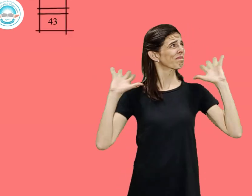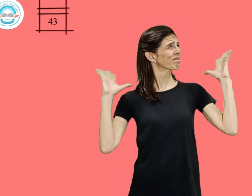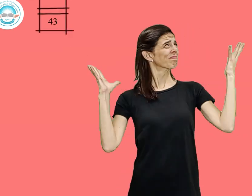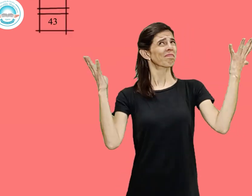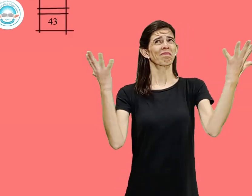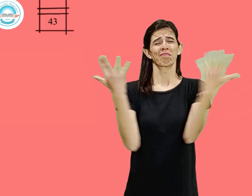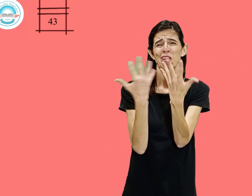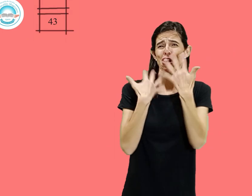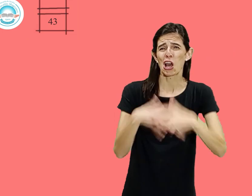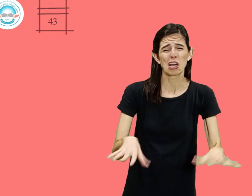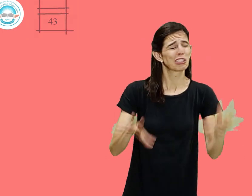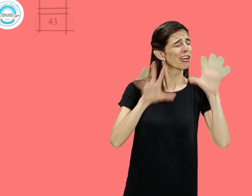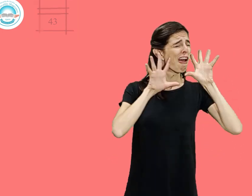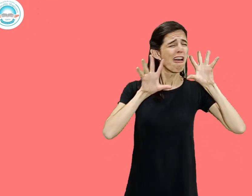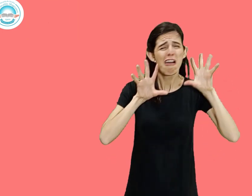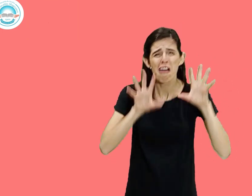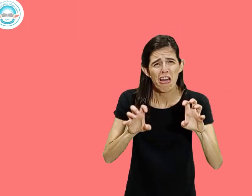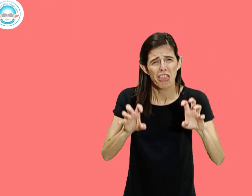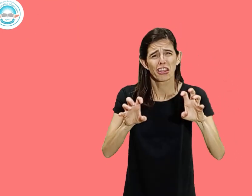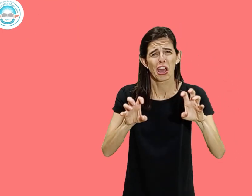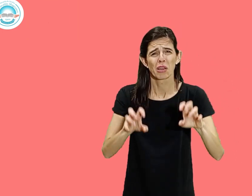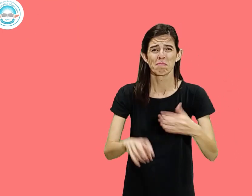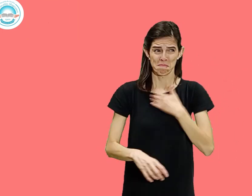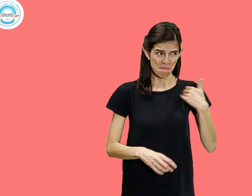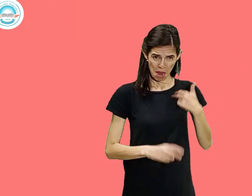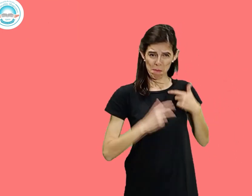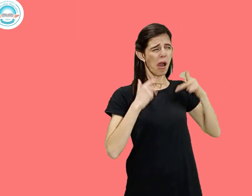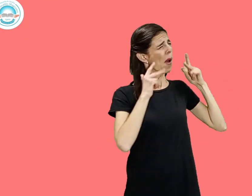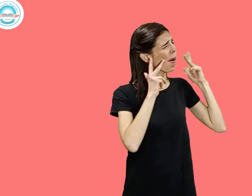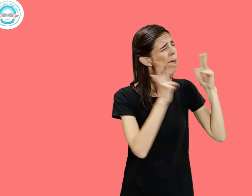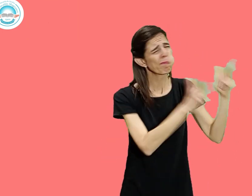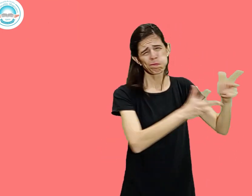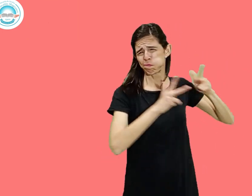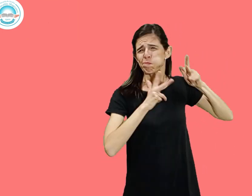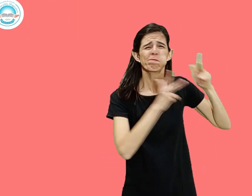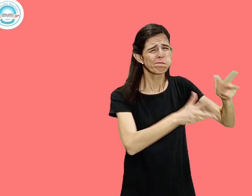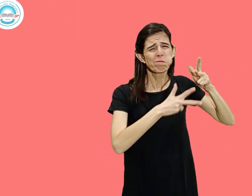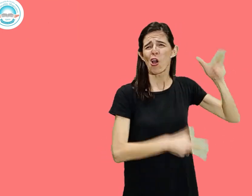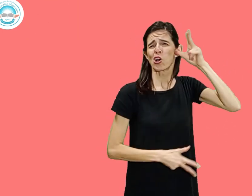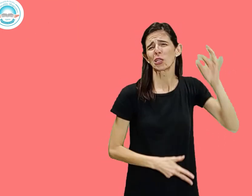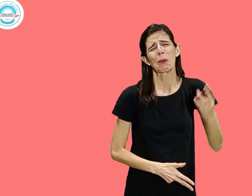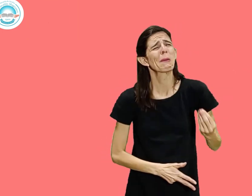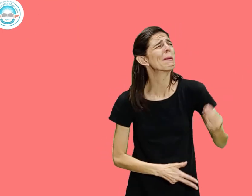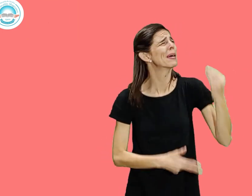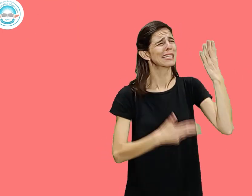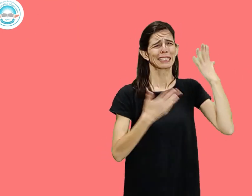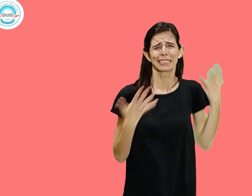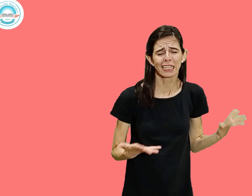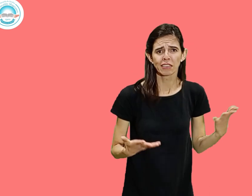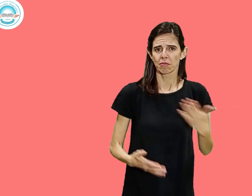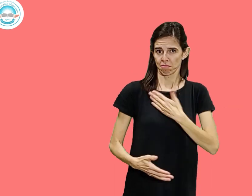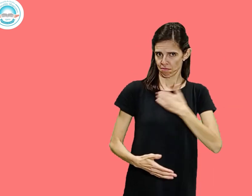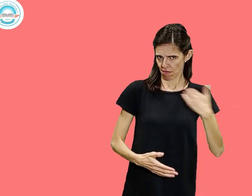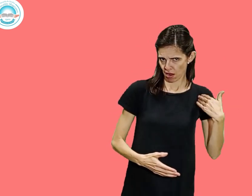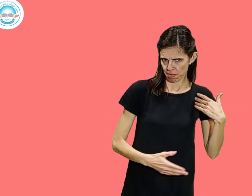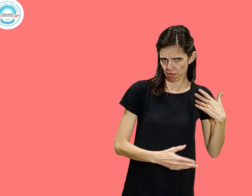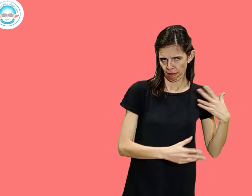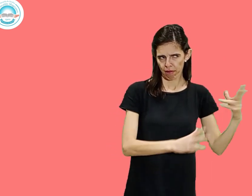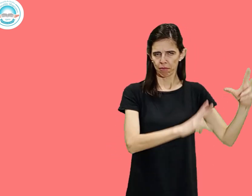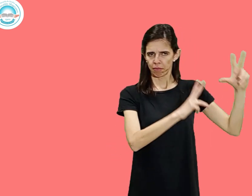rosa Odio que mi cuarto sea Rosa se lo dije 80 veces a mamá